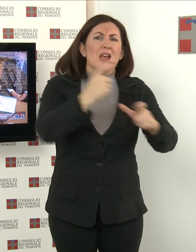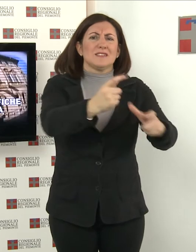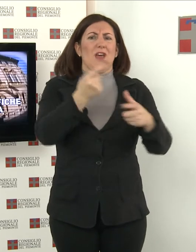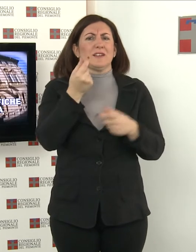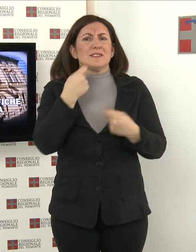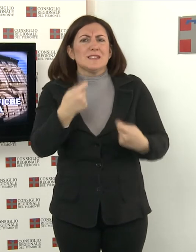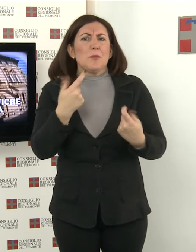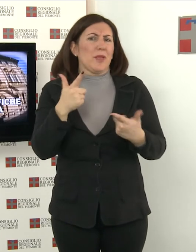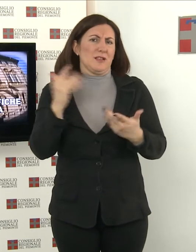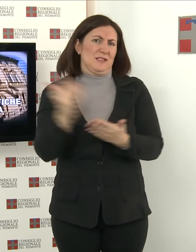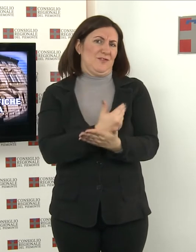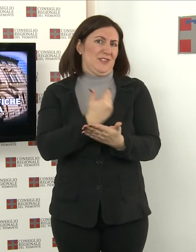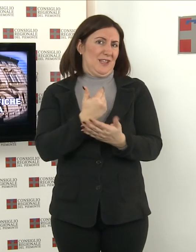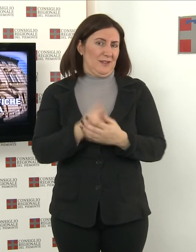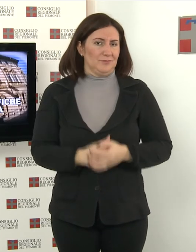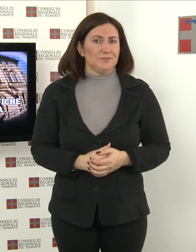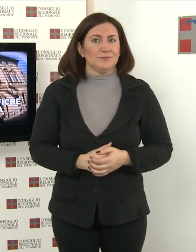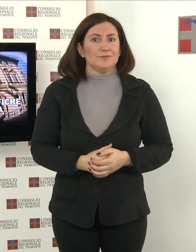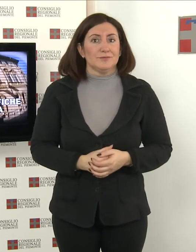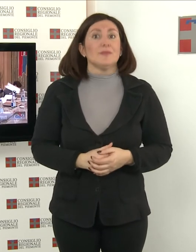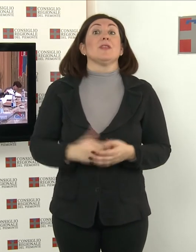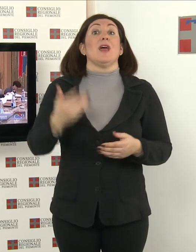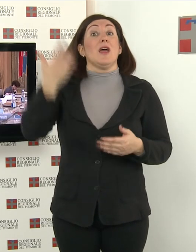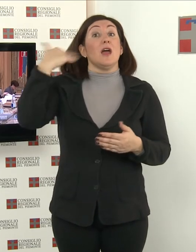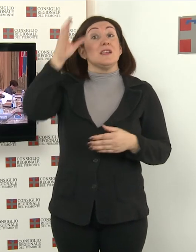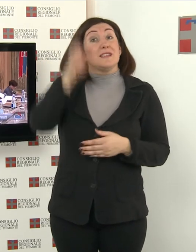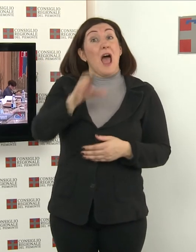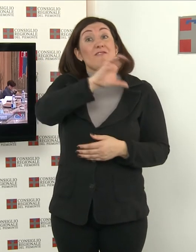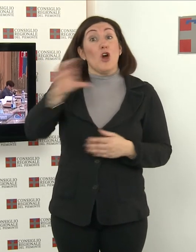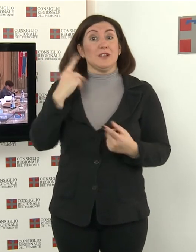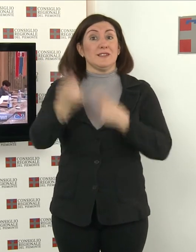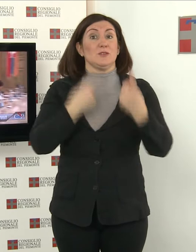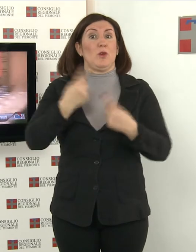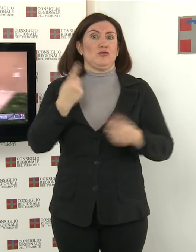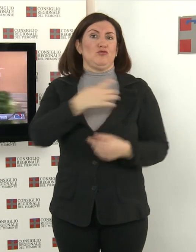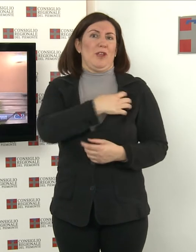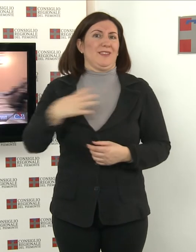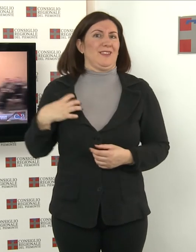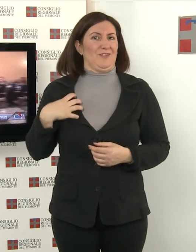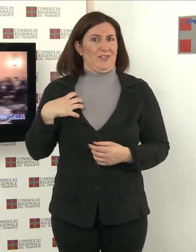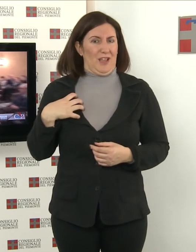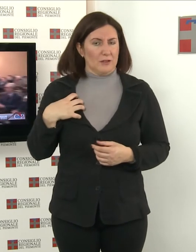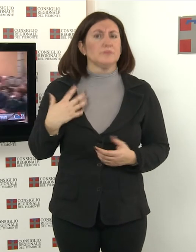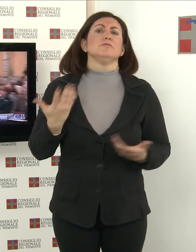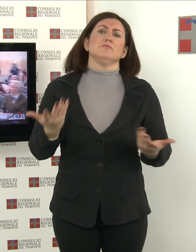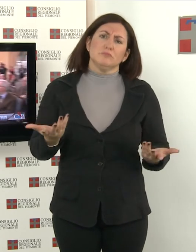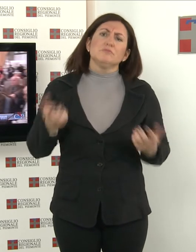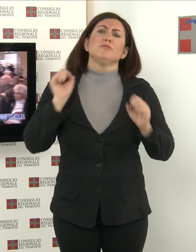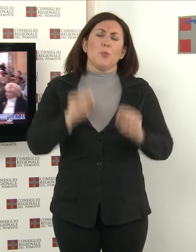le spedizioni scientifiche ai tempi dei Savoia una sorta di Erasmus militare e an litteram potrebbe essere definito così Il